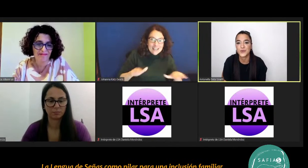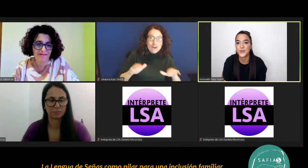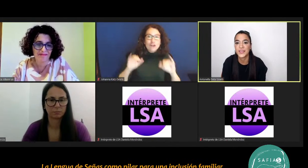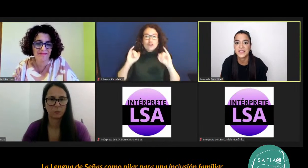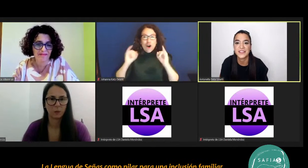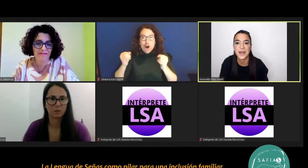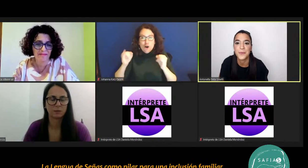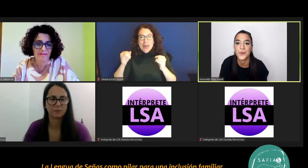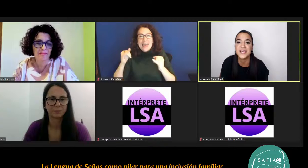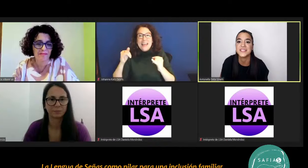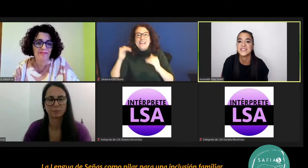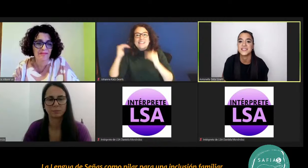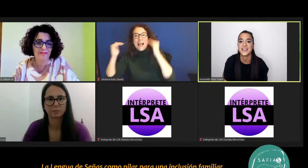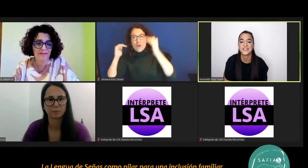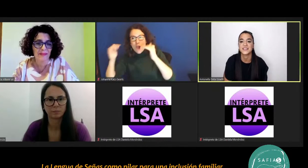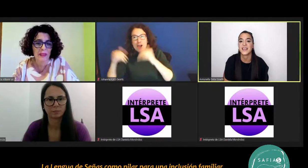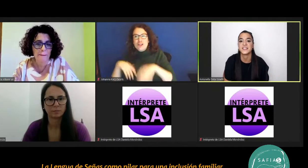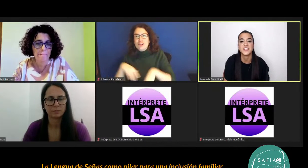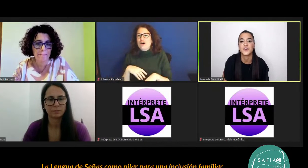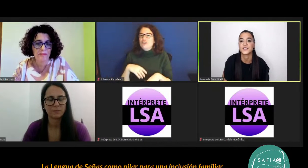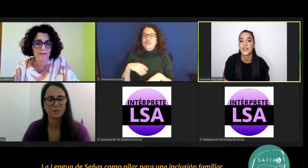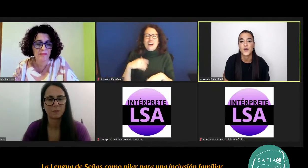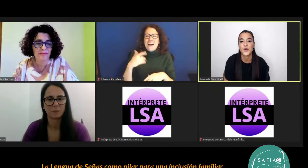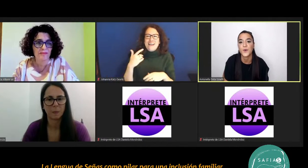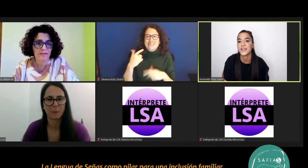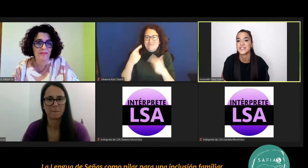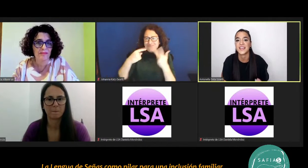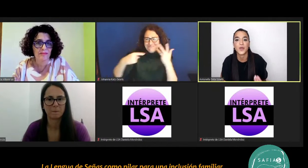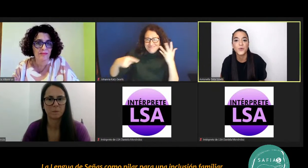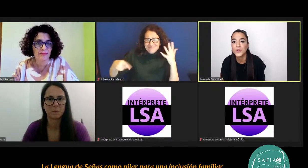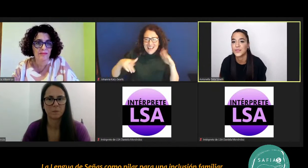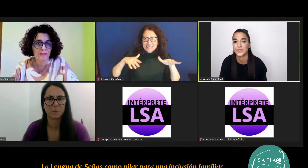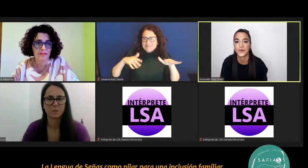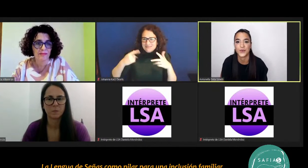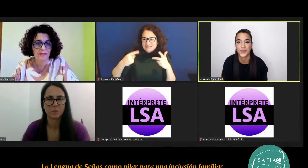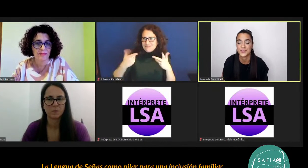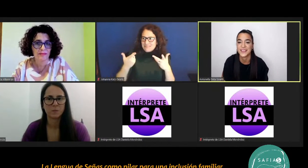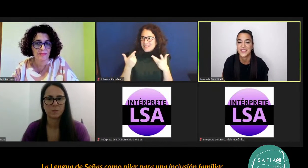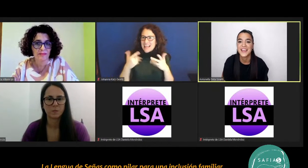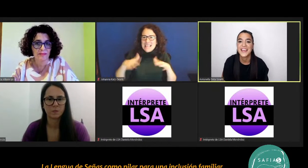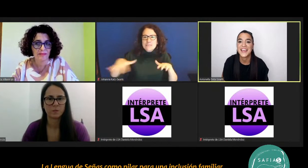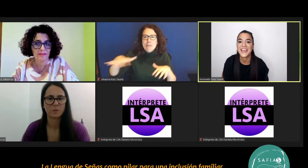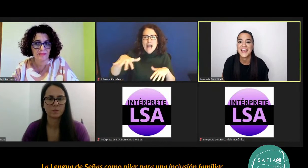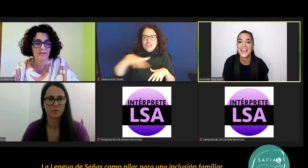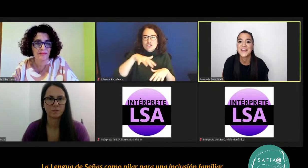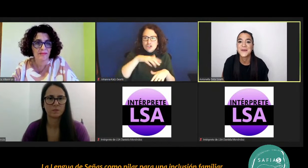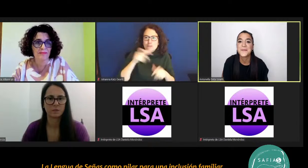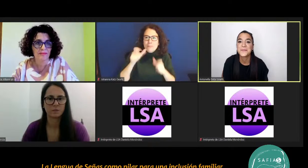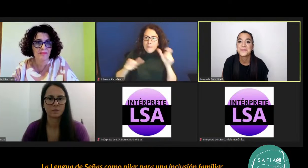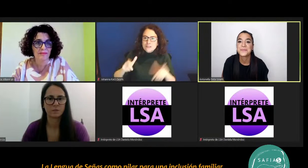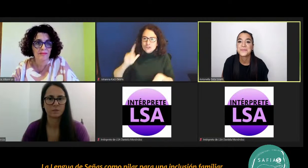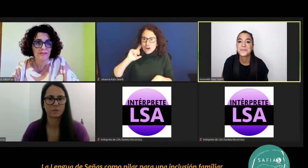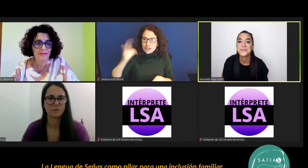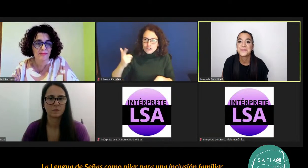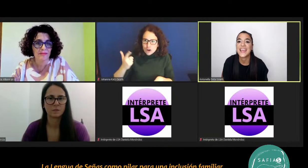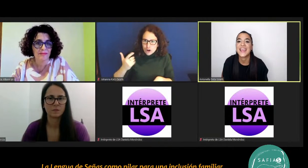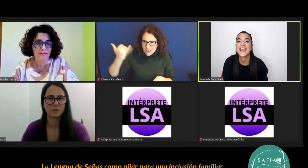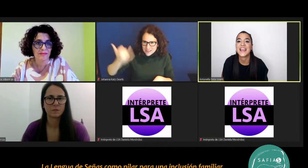conocernos sordos de distintas provincias, que hay chicos, hay jóvenes, hay adultos sordos.